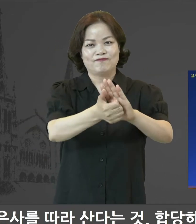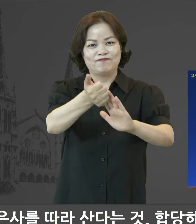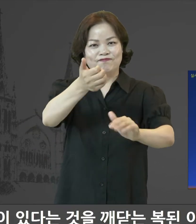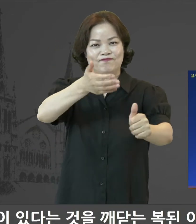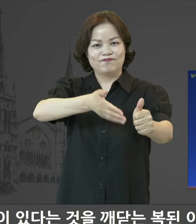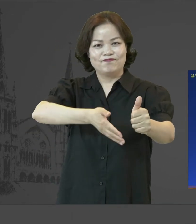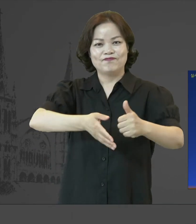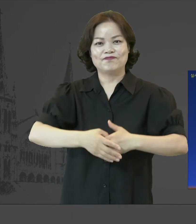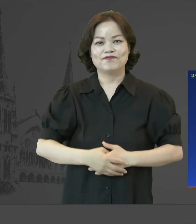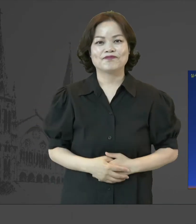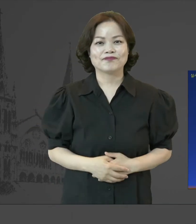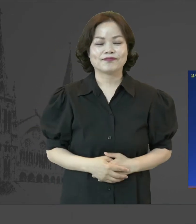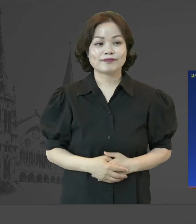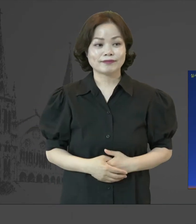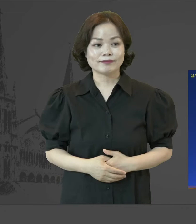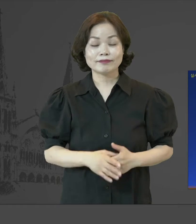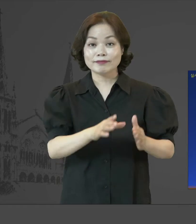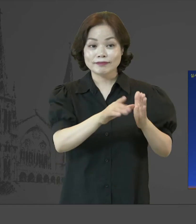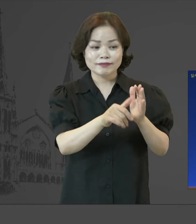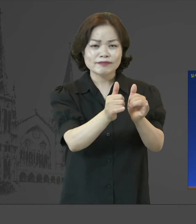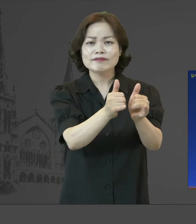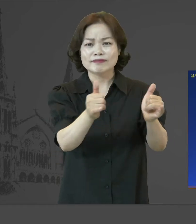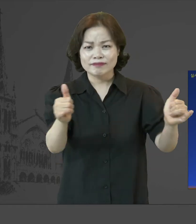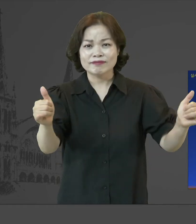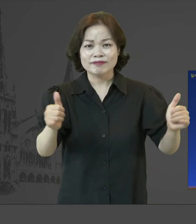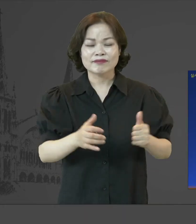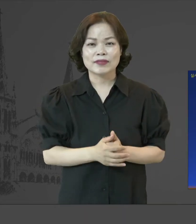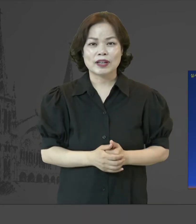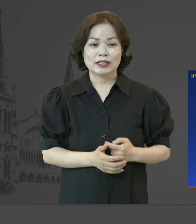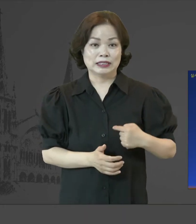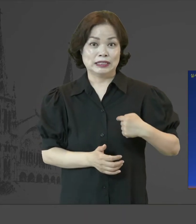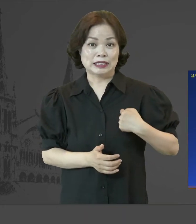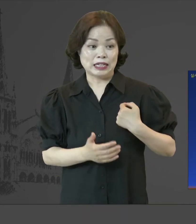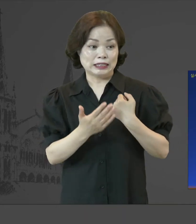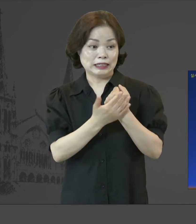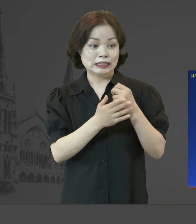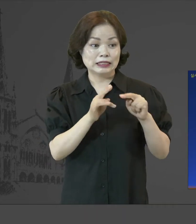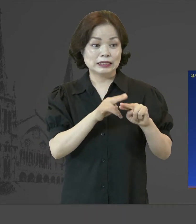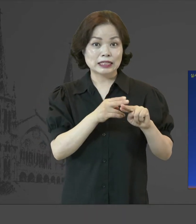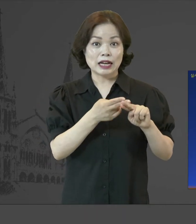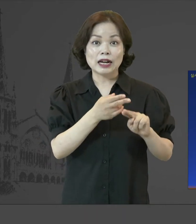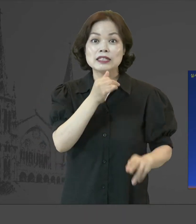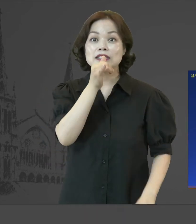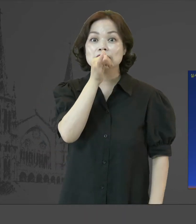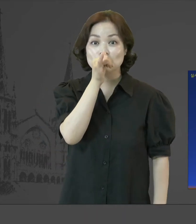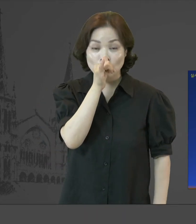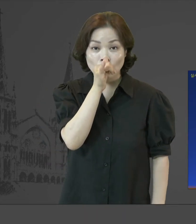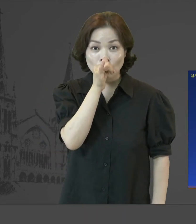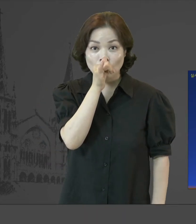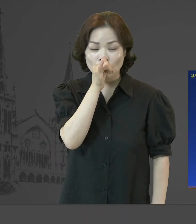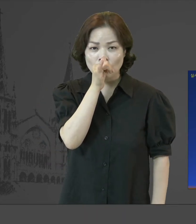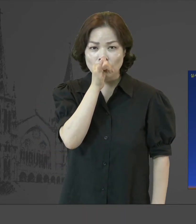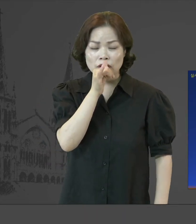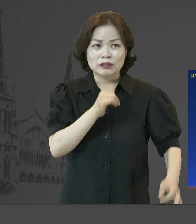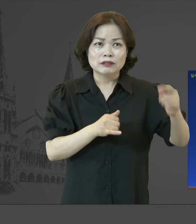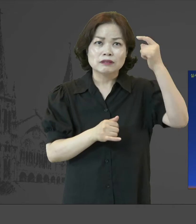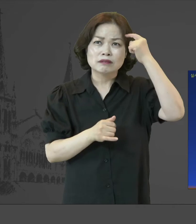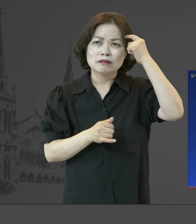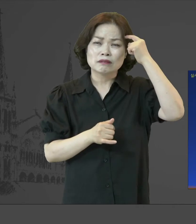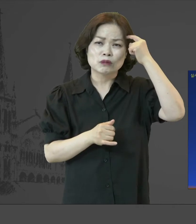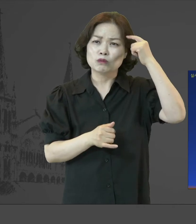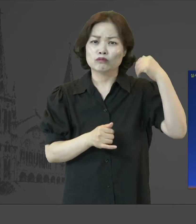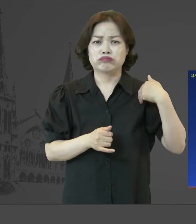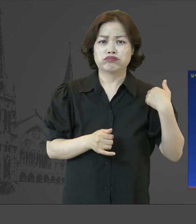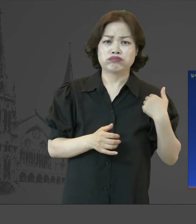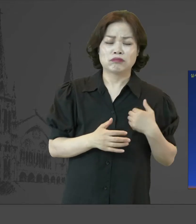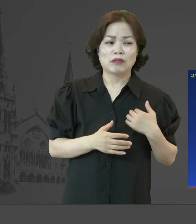소망합니다. 당시의 사람들도 자신들에게 은사가 있다는 사실을 잘 인식하지 못했습니다. 나